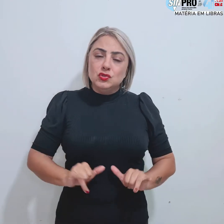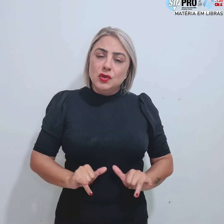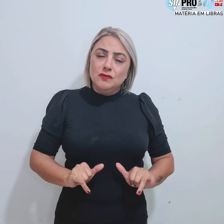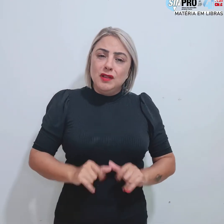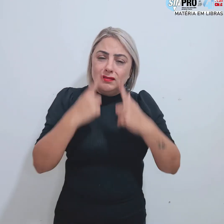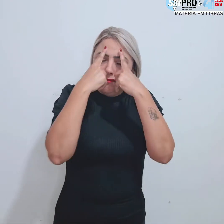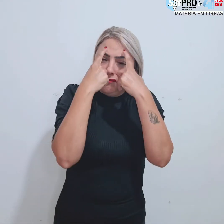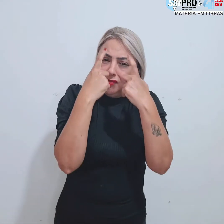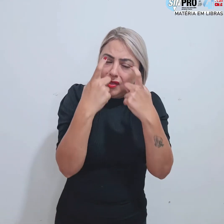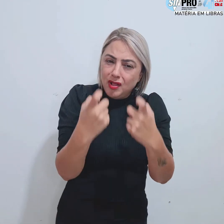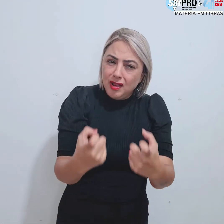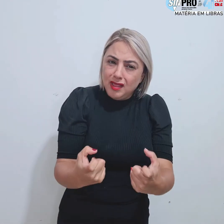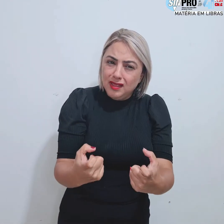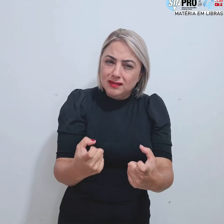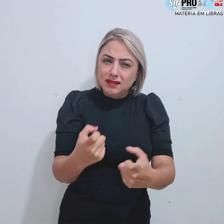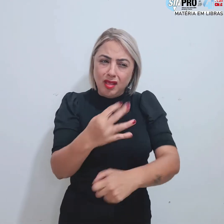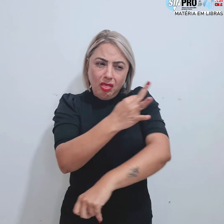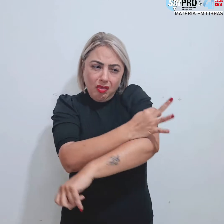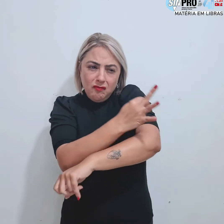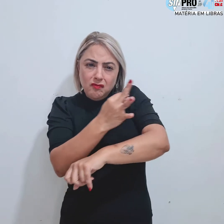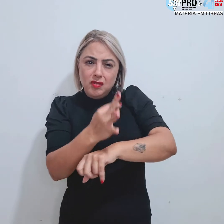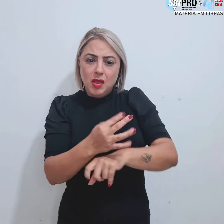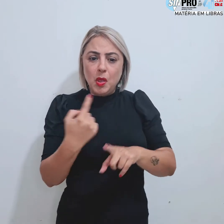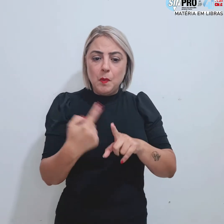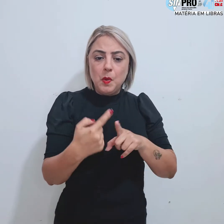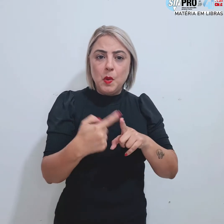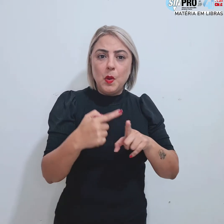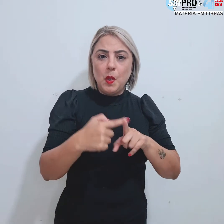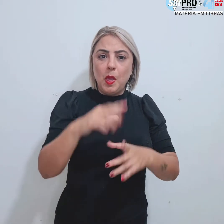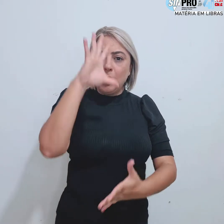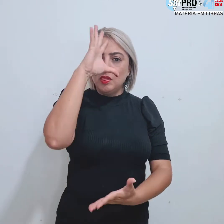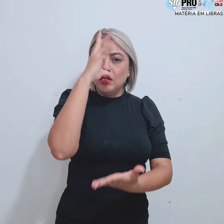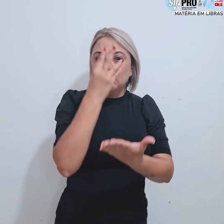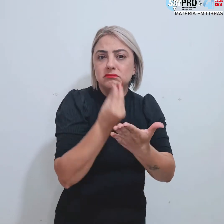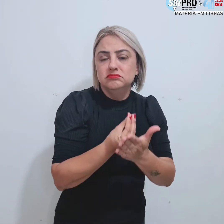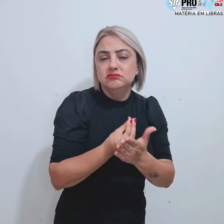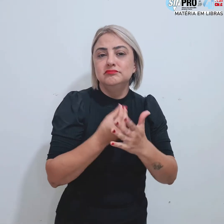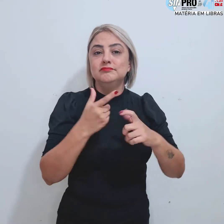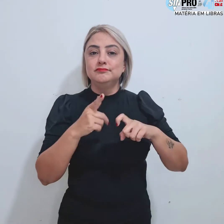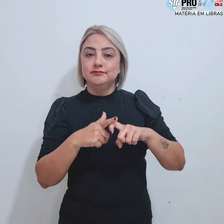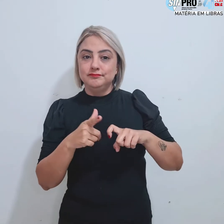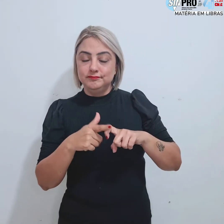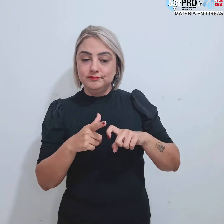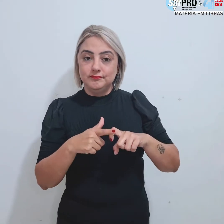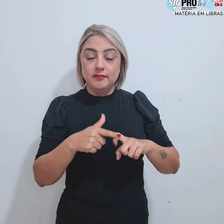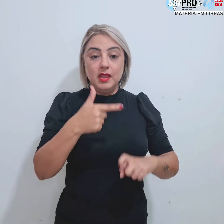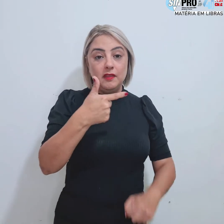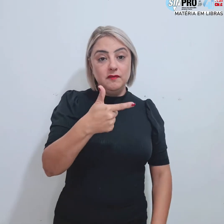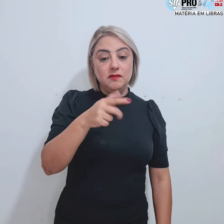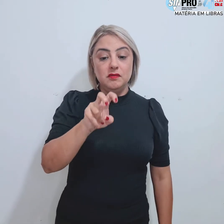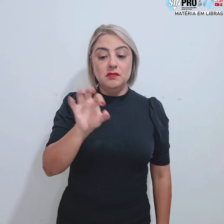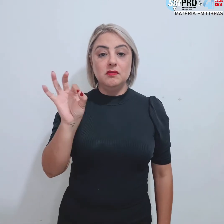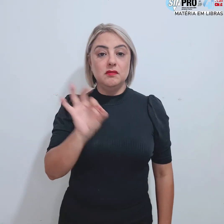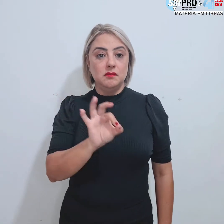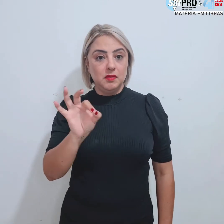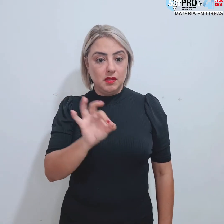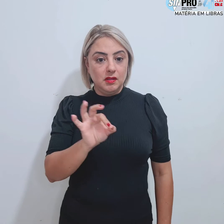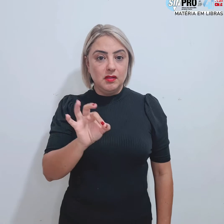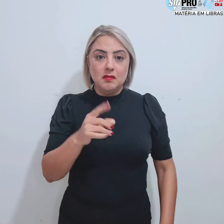fisicamente por causa de sua orientação sexual e 25% foram